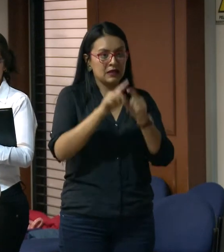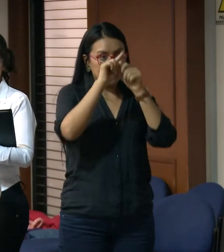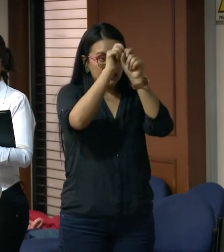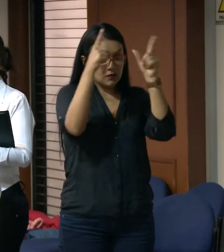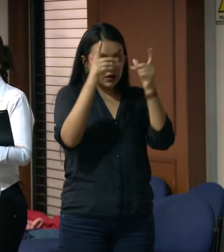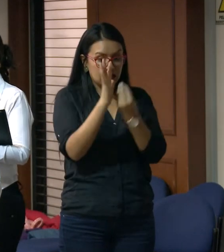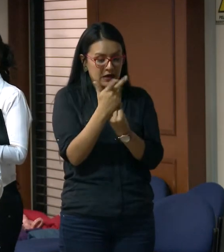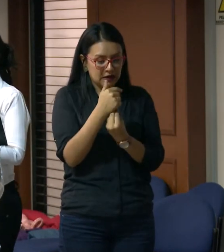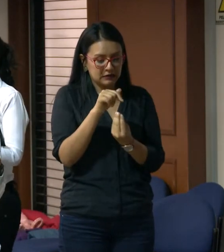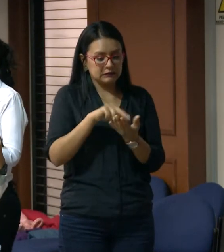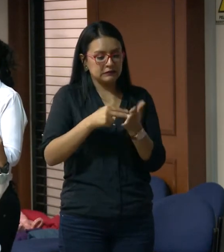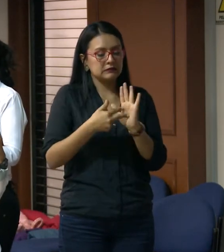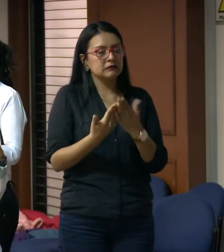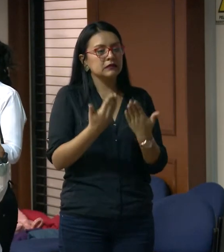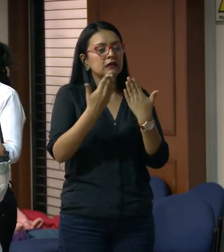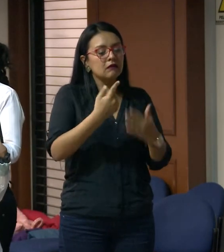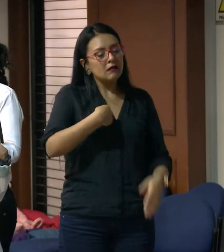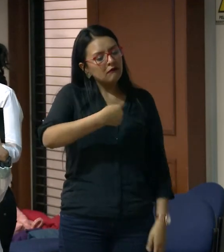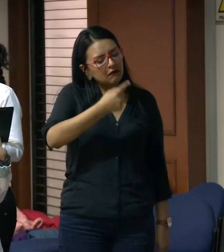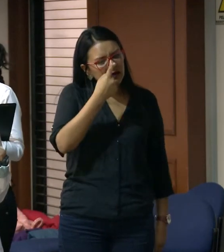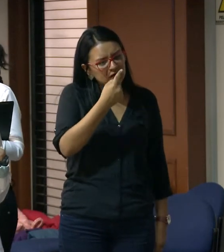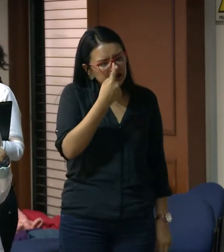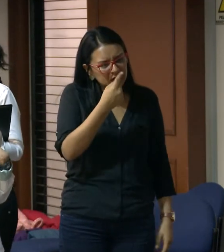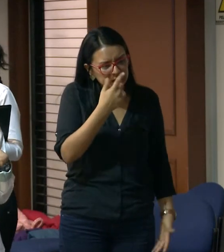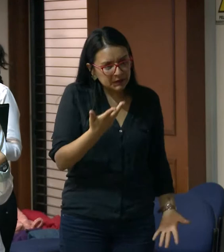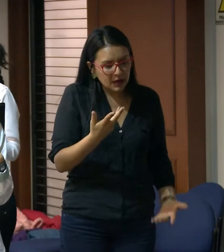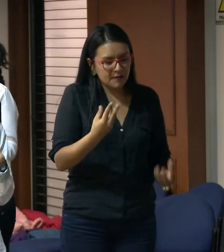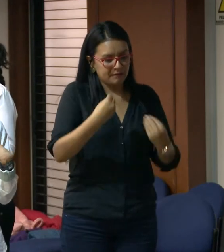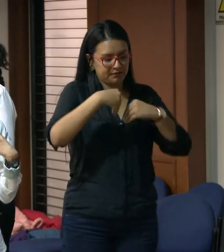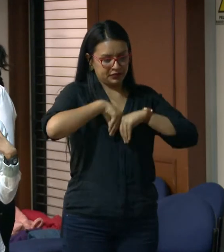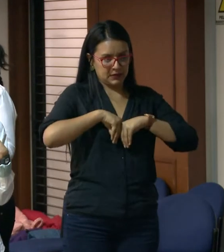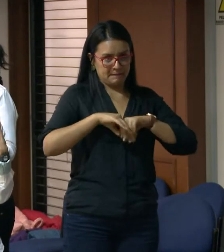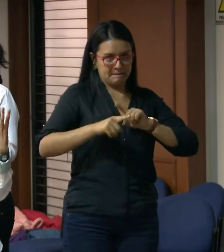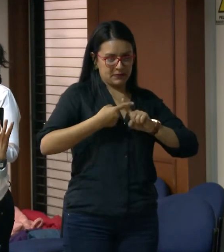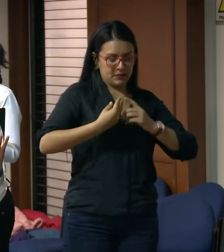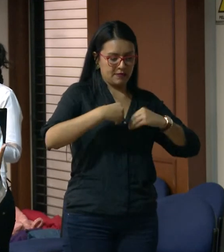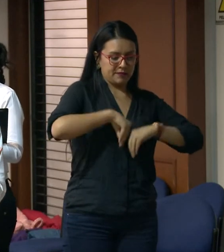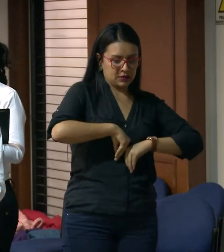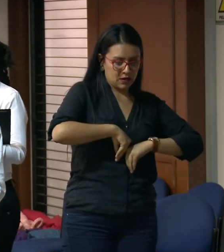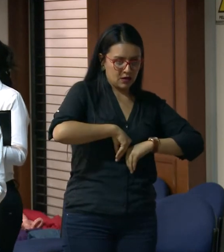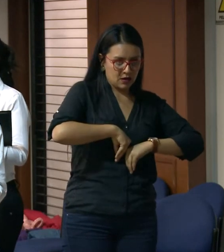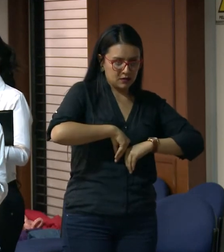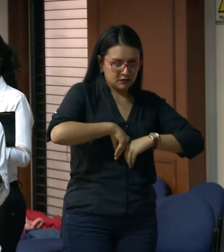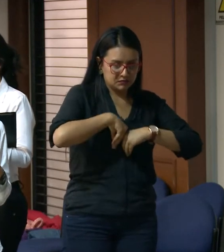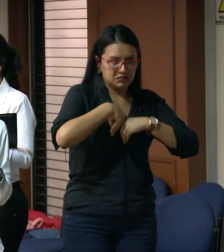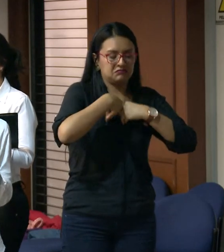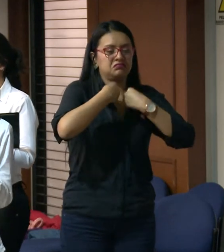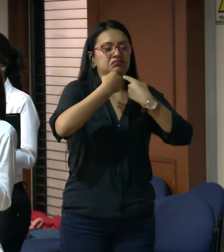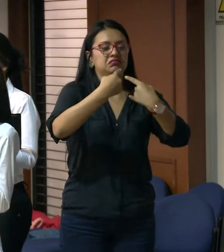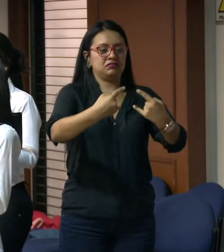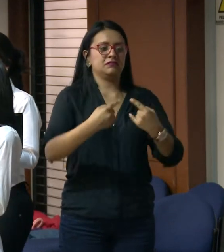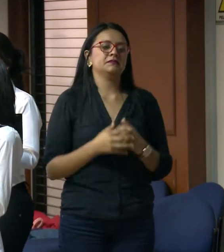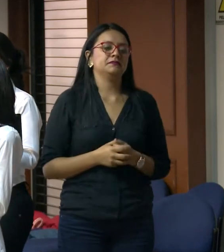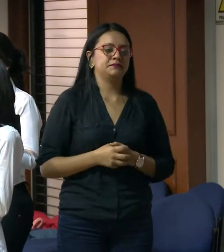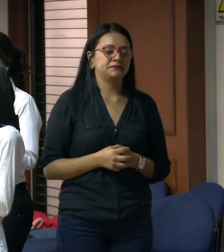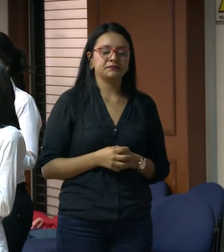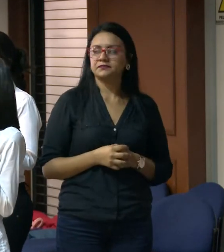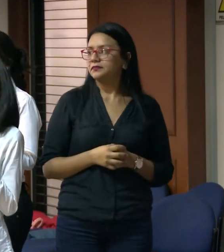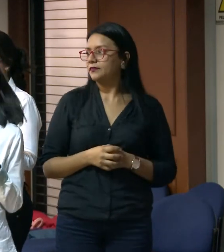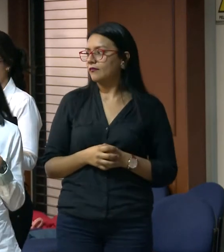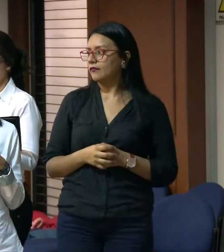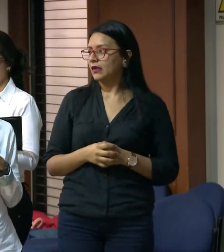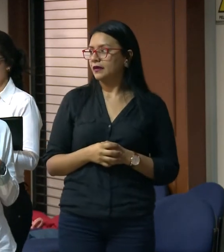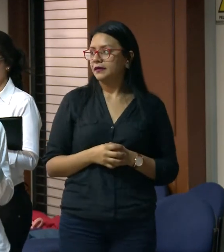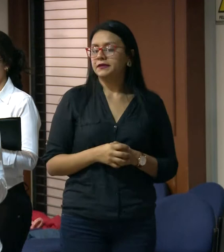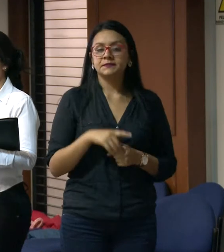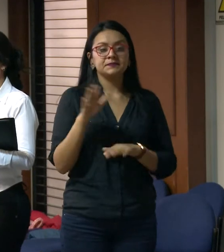común y es que permiten la exploración primero interior y luego poder exteriorizarlo. En el